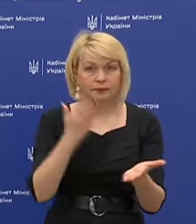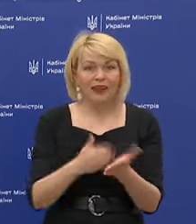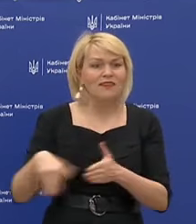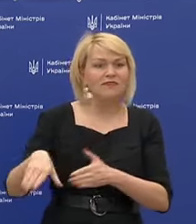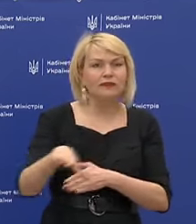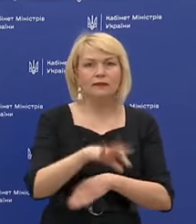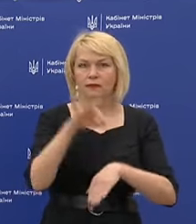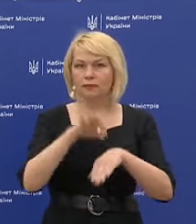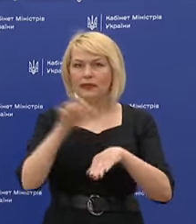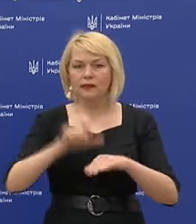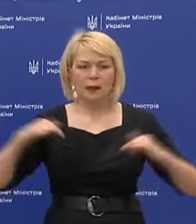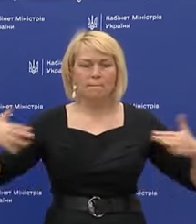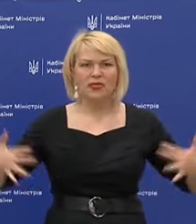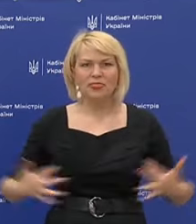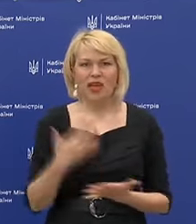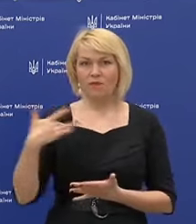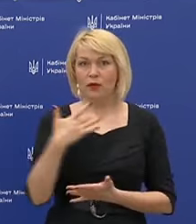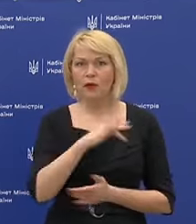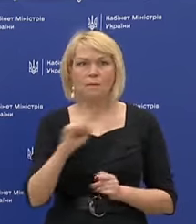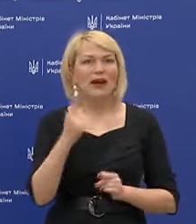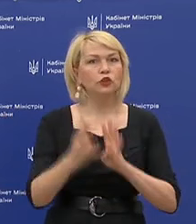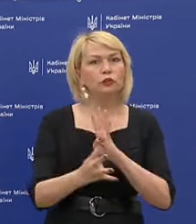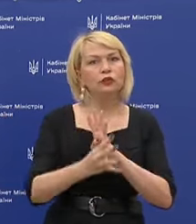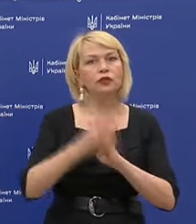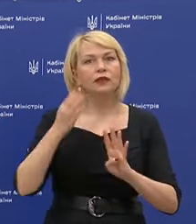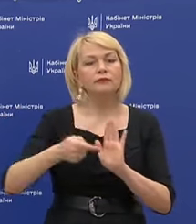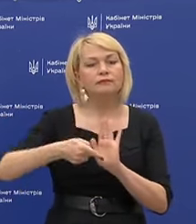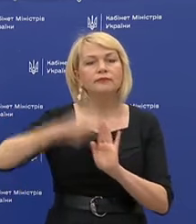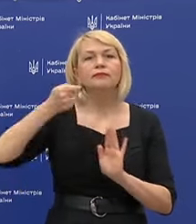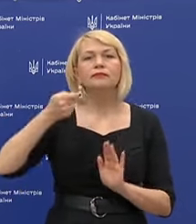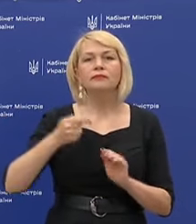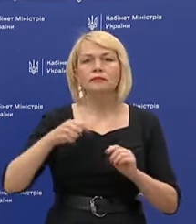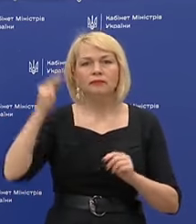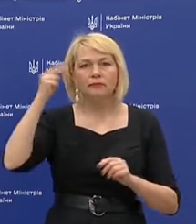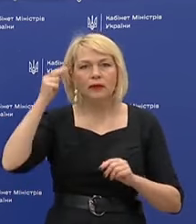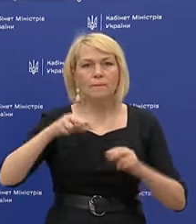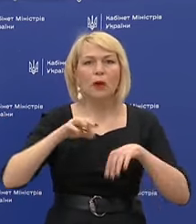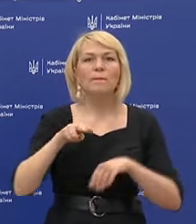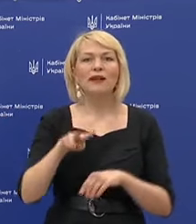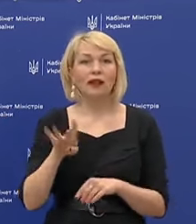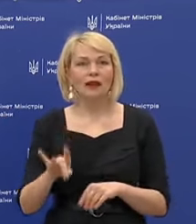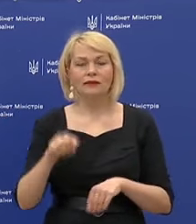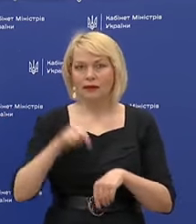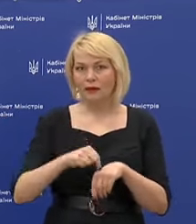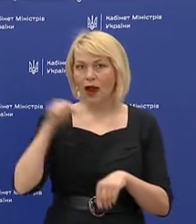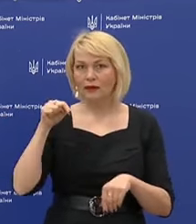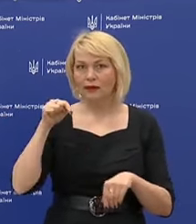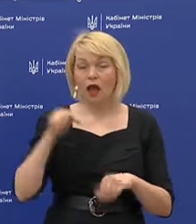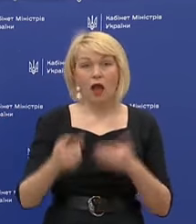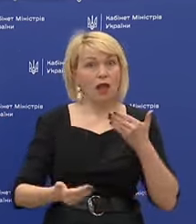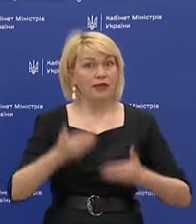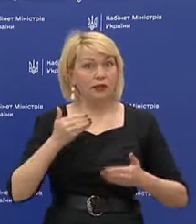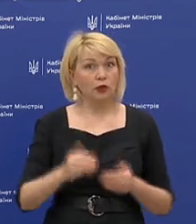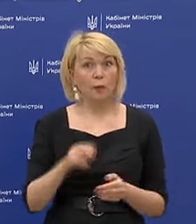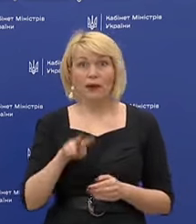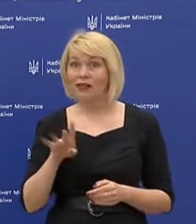усі пацієнти з пневмонією, в першу чергу в них забирається матеріал для проведення полімеразної ланцюгової реакції. Якщо